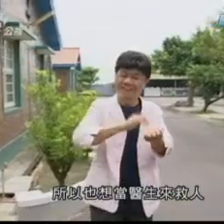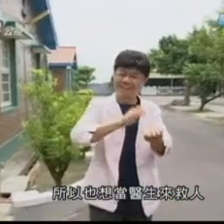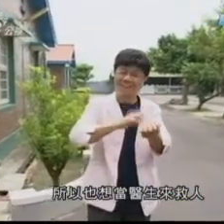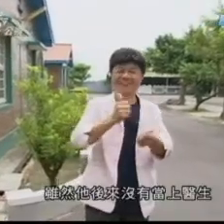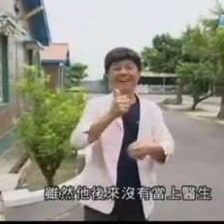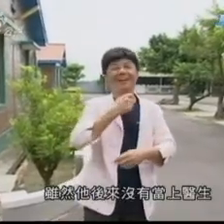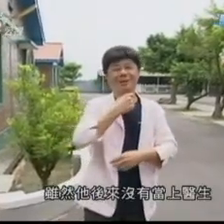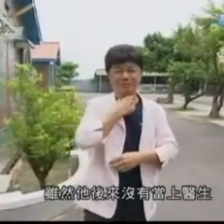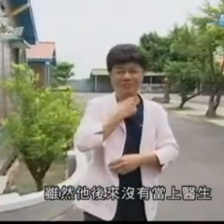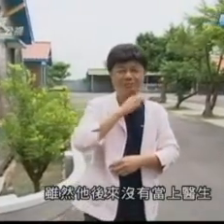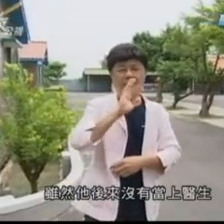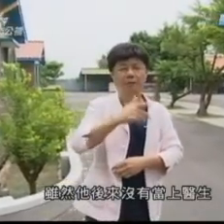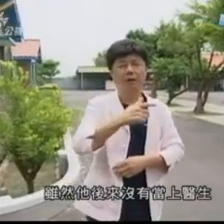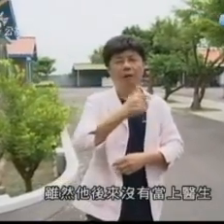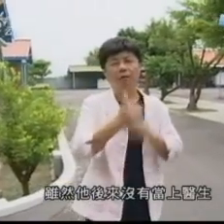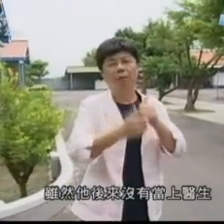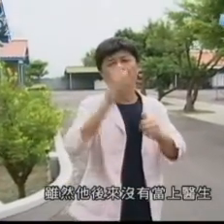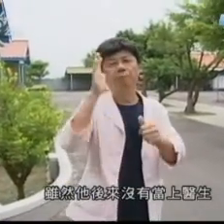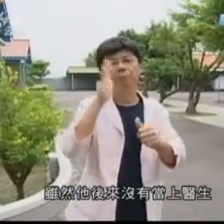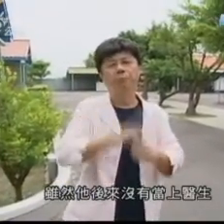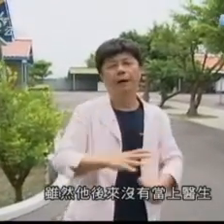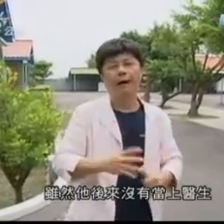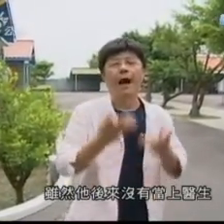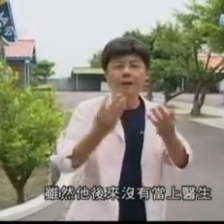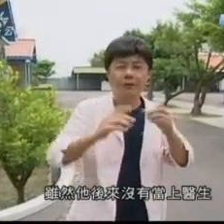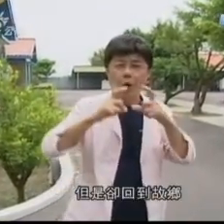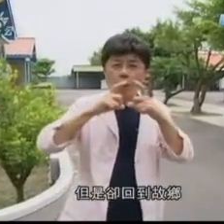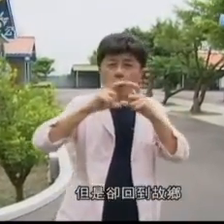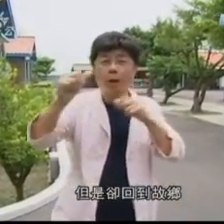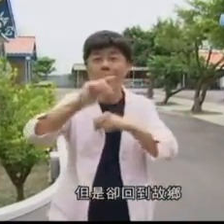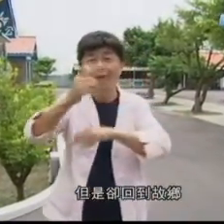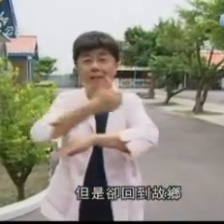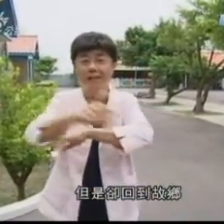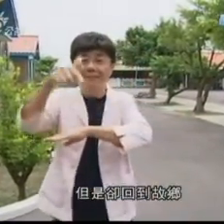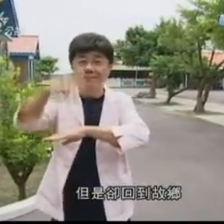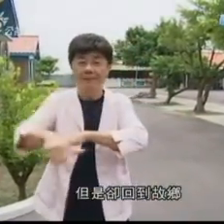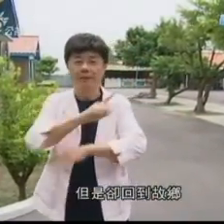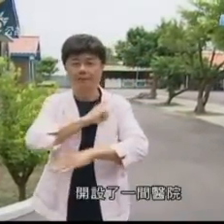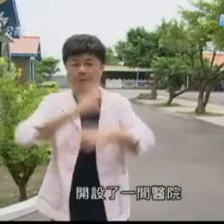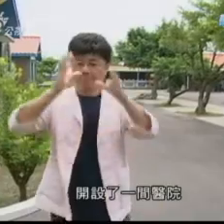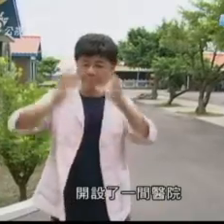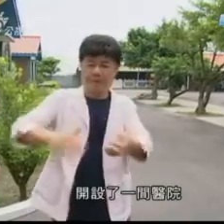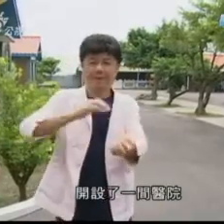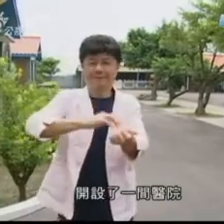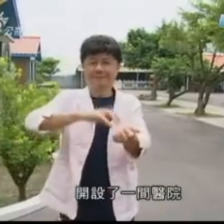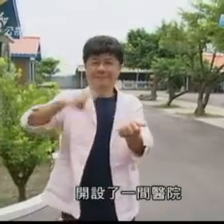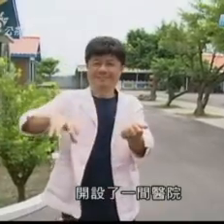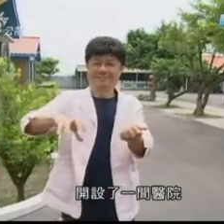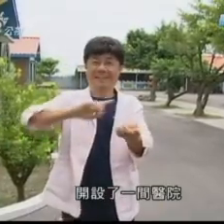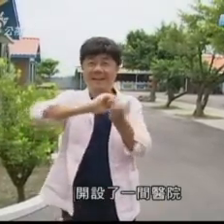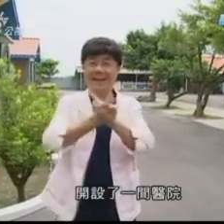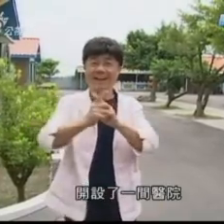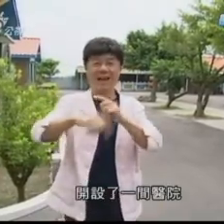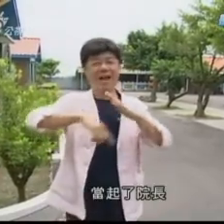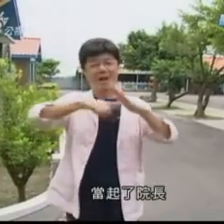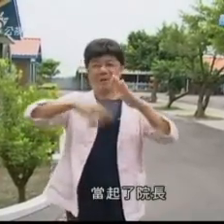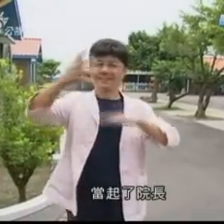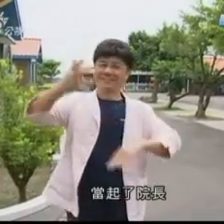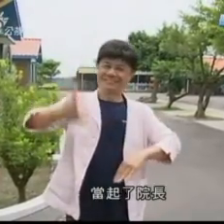虽然他后来没有当上医生，但是却回到故乡开设了一间医院，当起了院